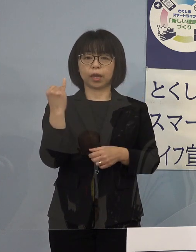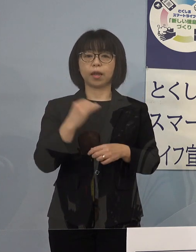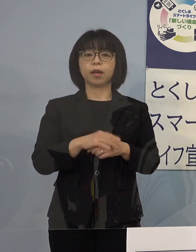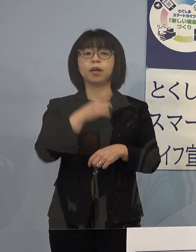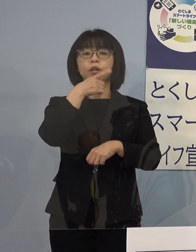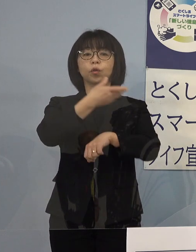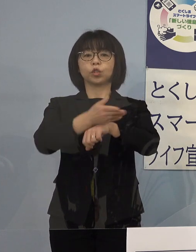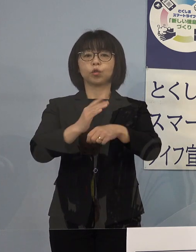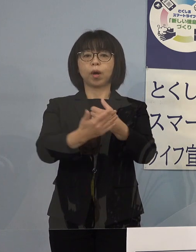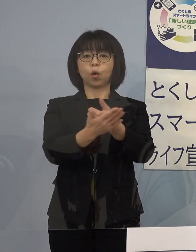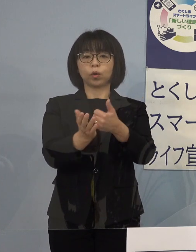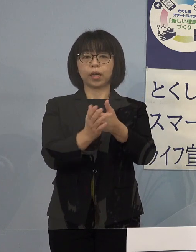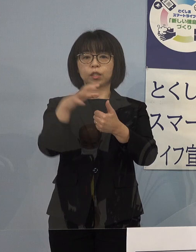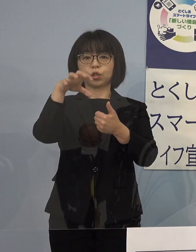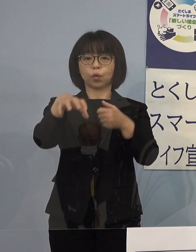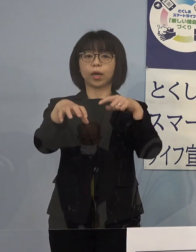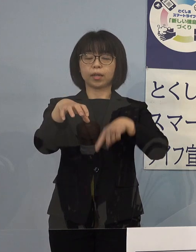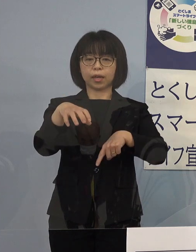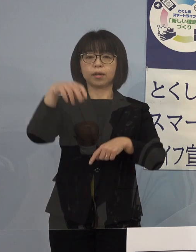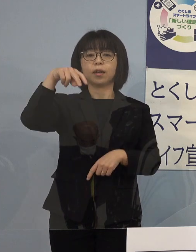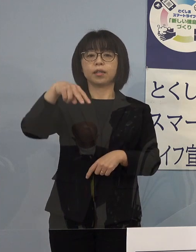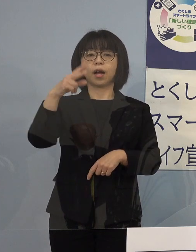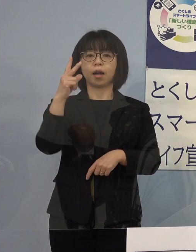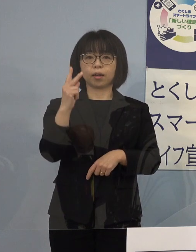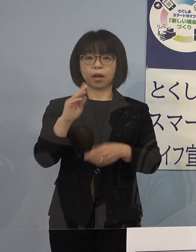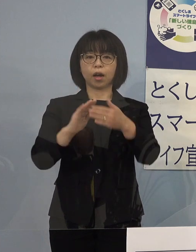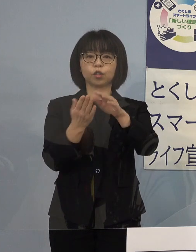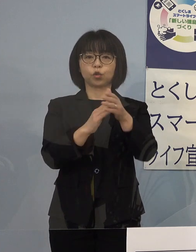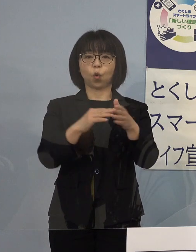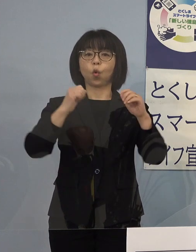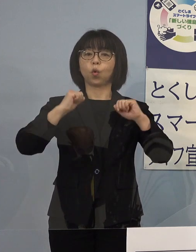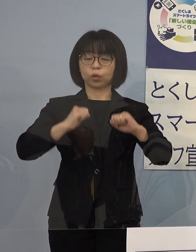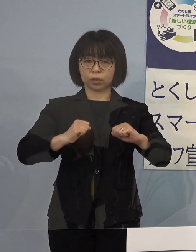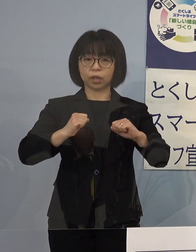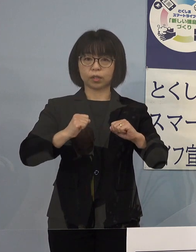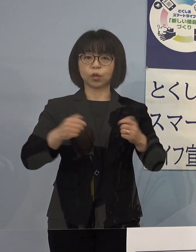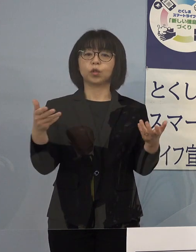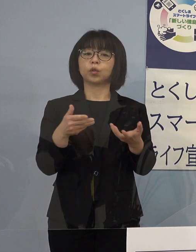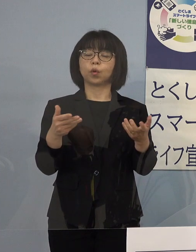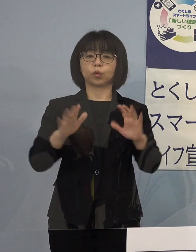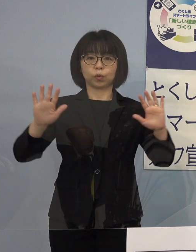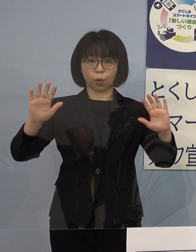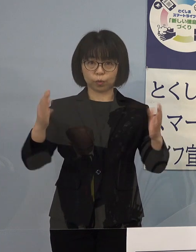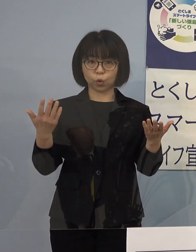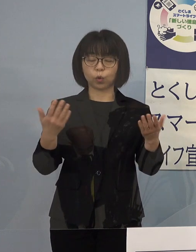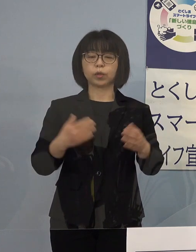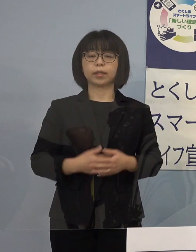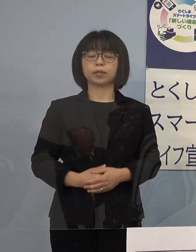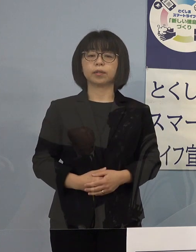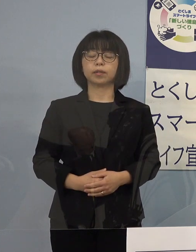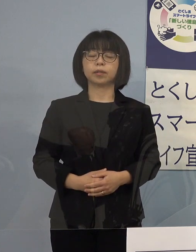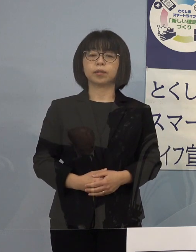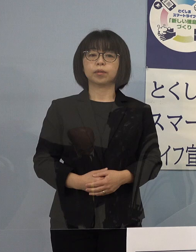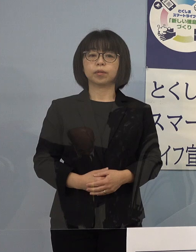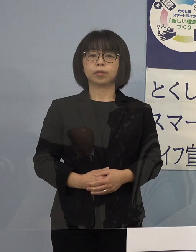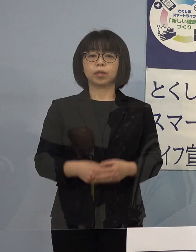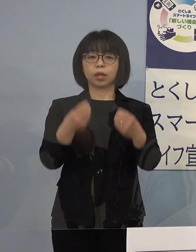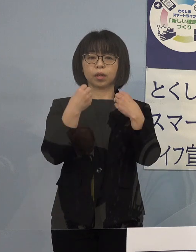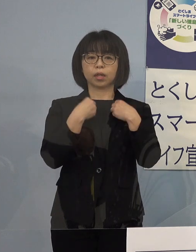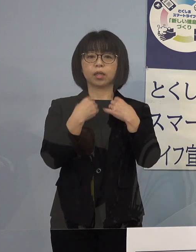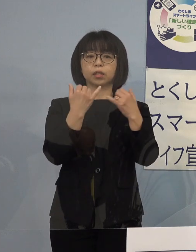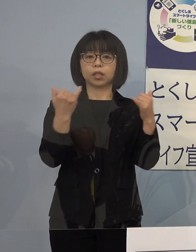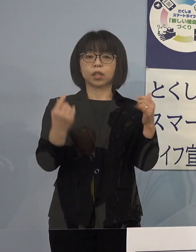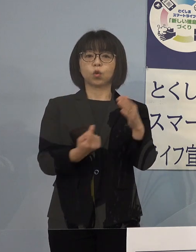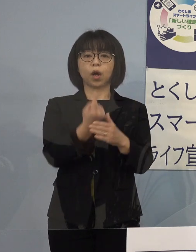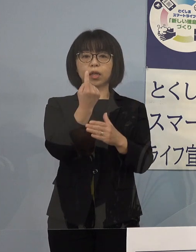徳島保健所管内、那賀町在住の方、職業は無職の方であります。感染者の